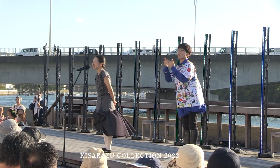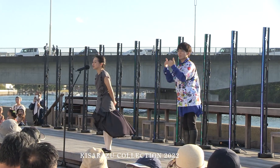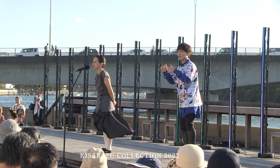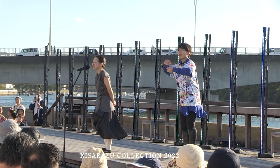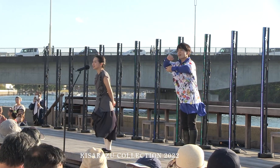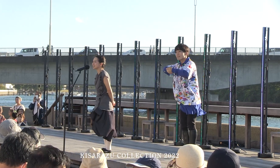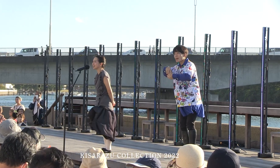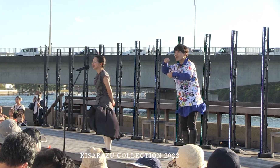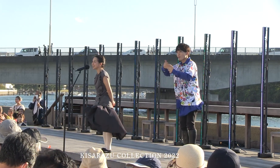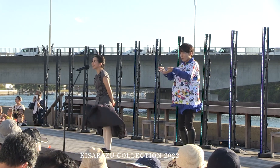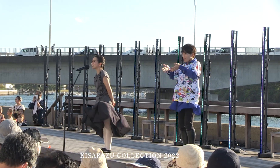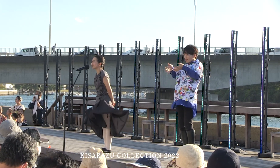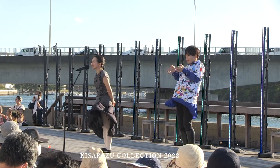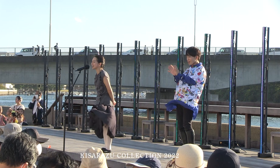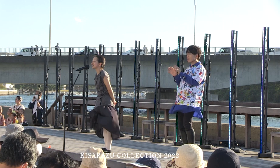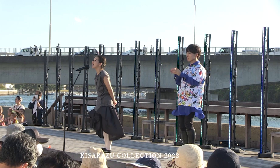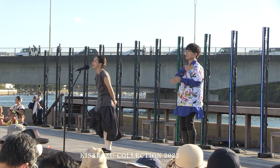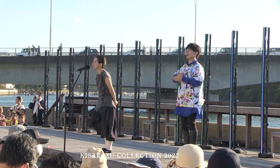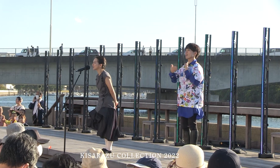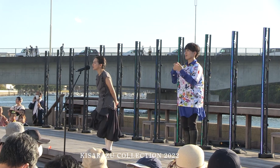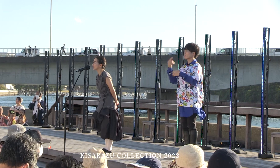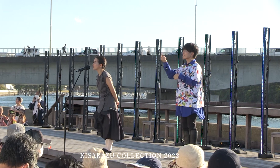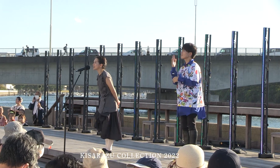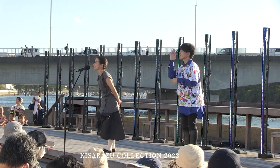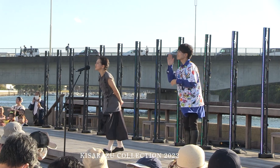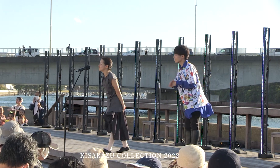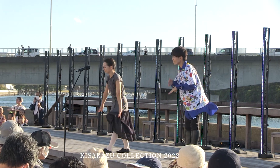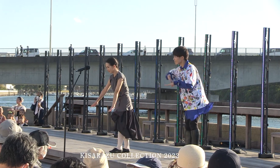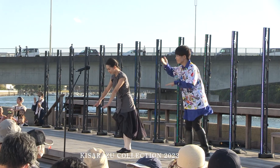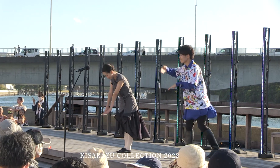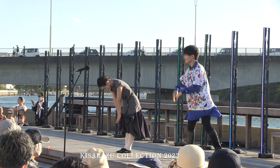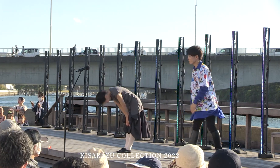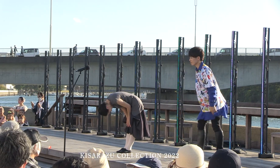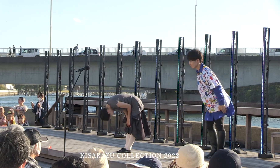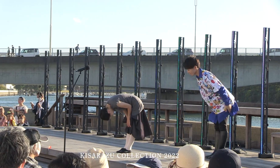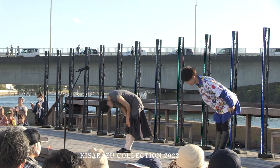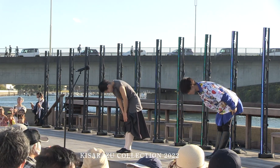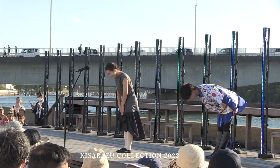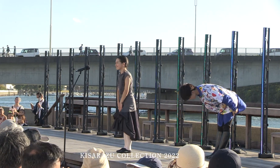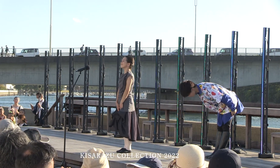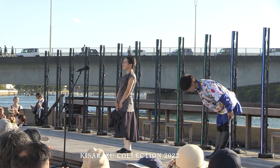ったらぜひストレッチクラス体験にいらしてください。ありがとうございました。